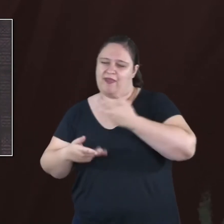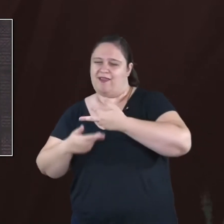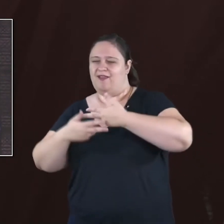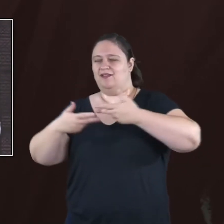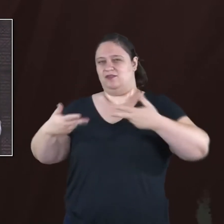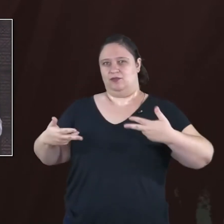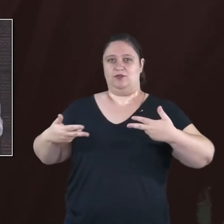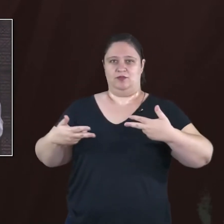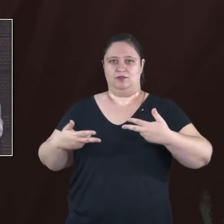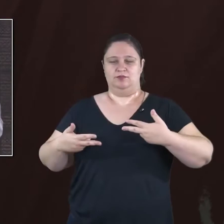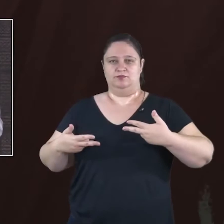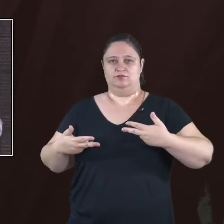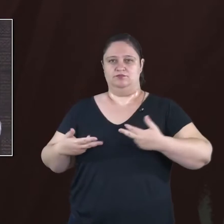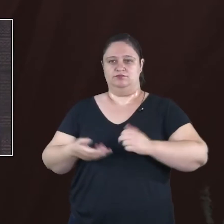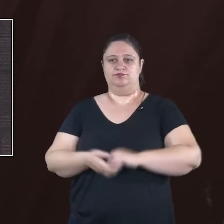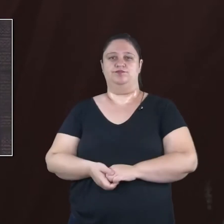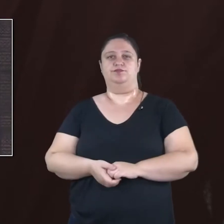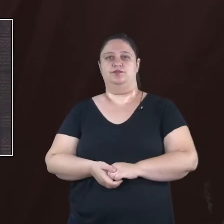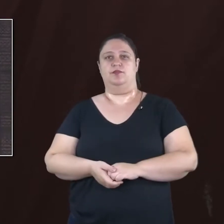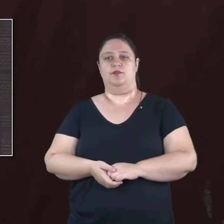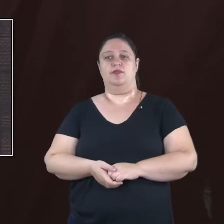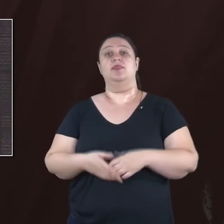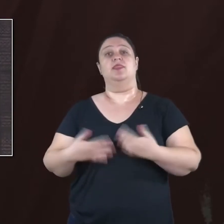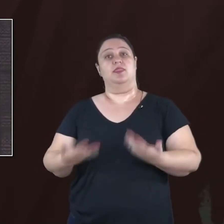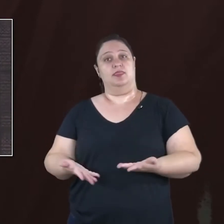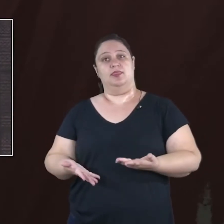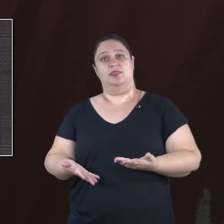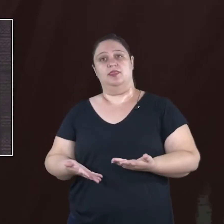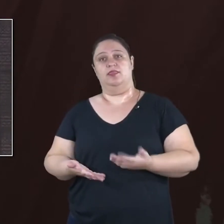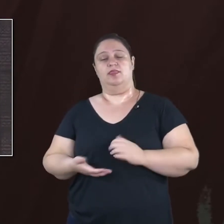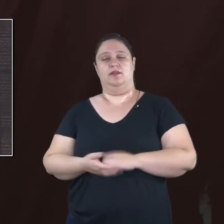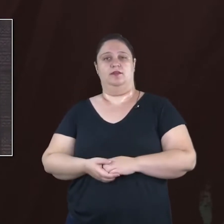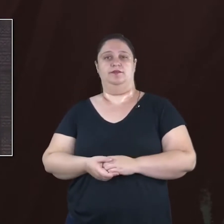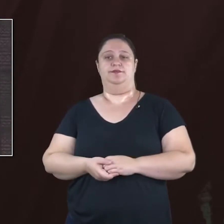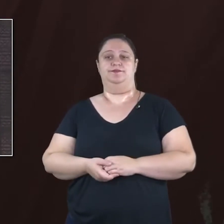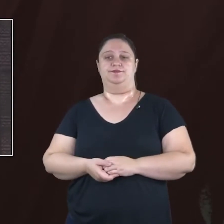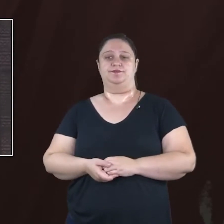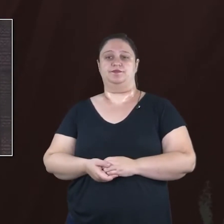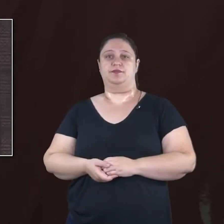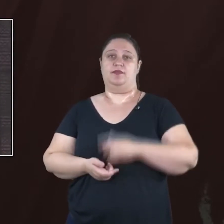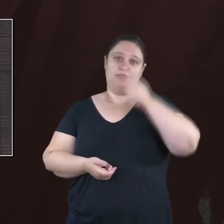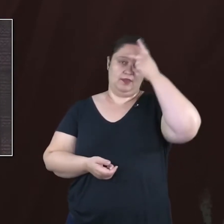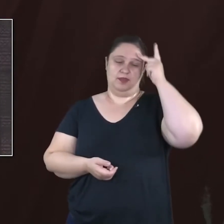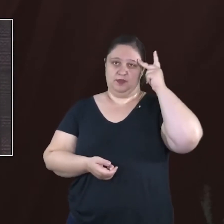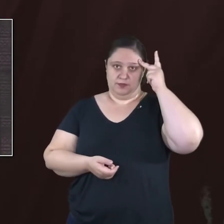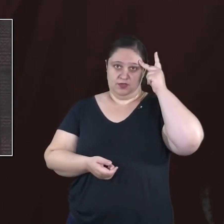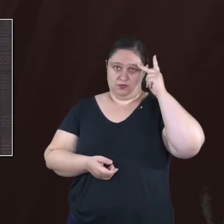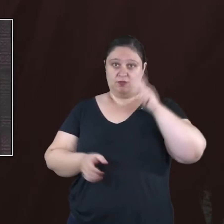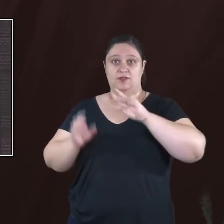coisas. Então, os muitos, né, que